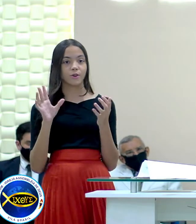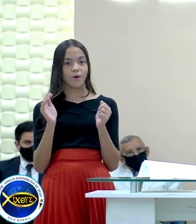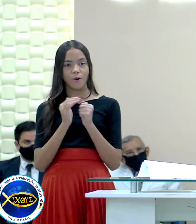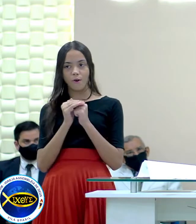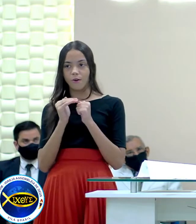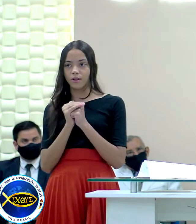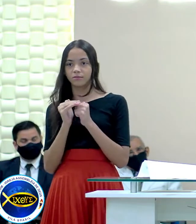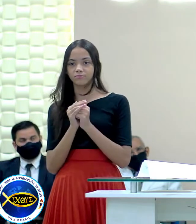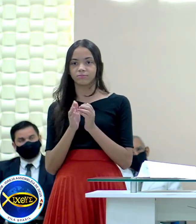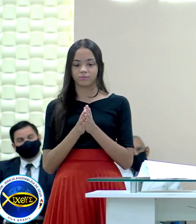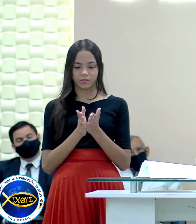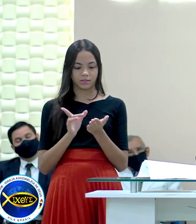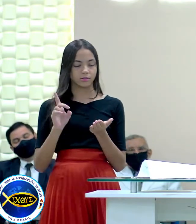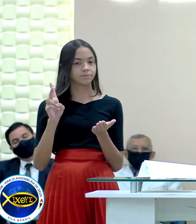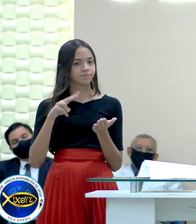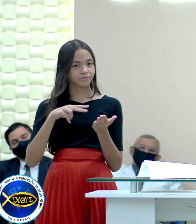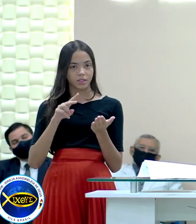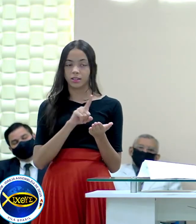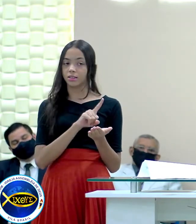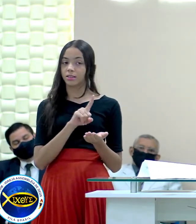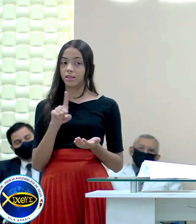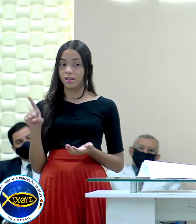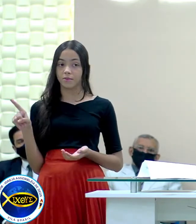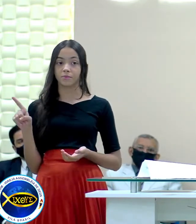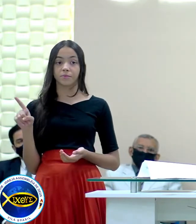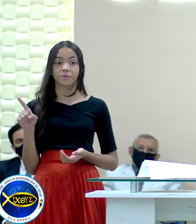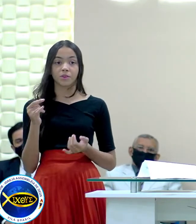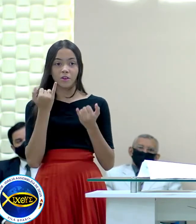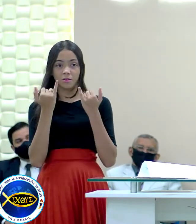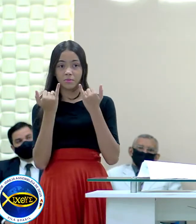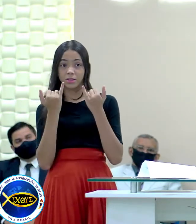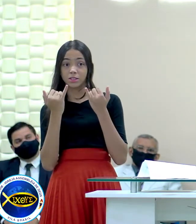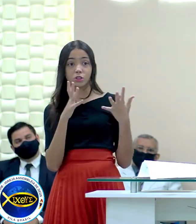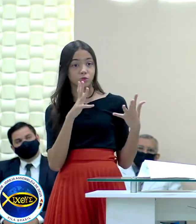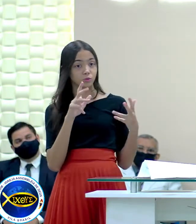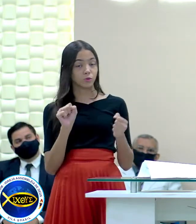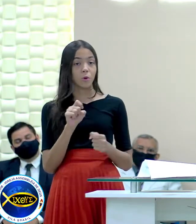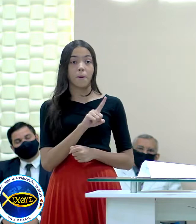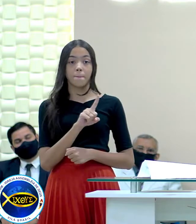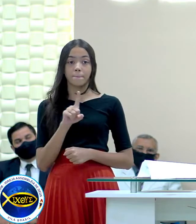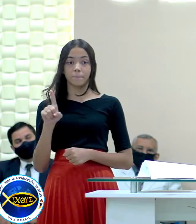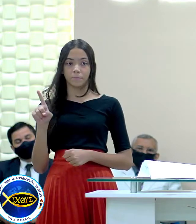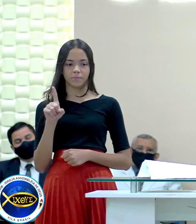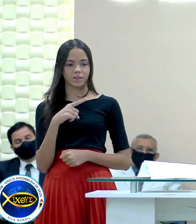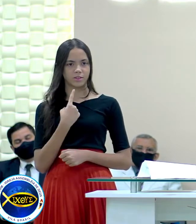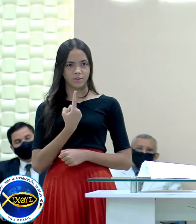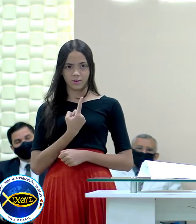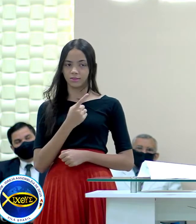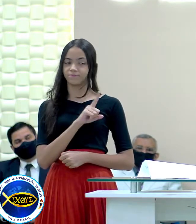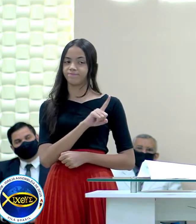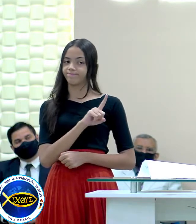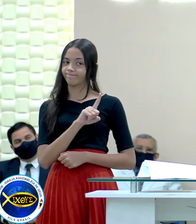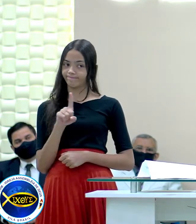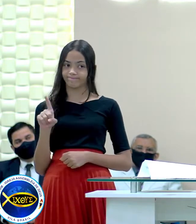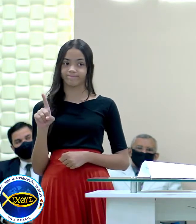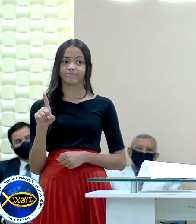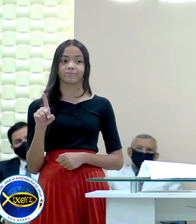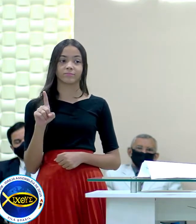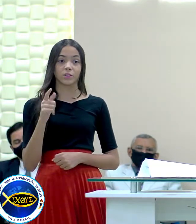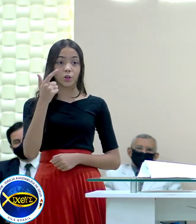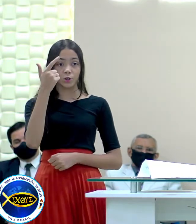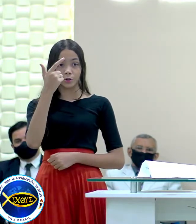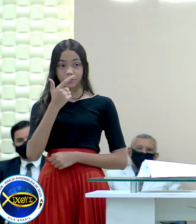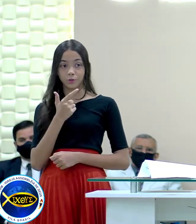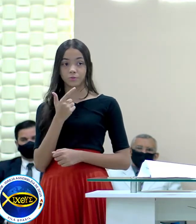de ler Bíblia. Não, esses comentários devem vir do mundo, mas nós não, porque somos noivas de